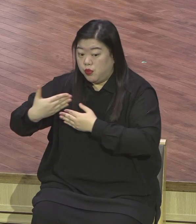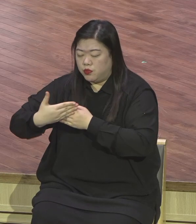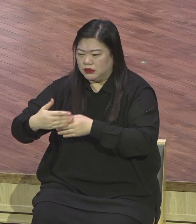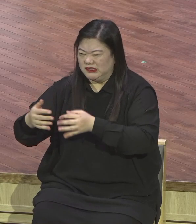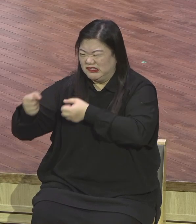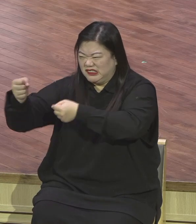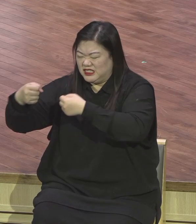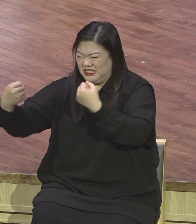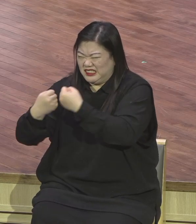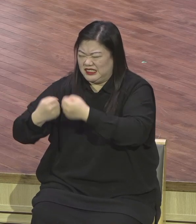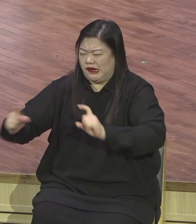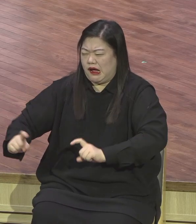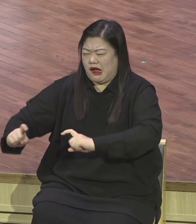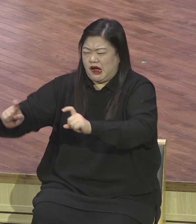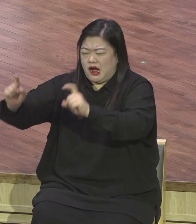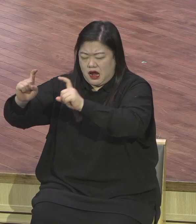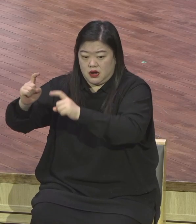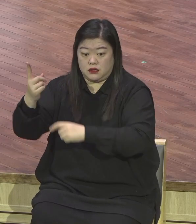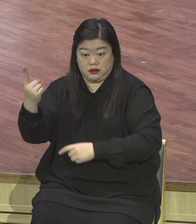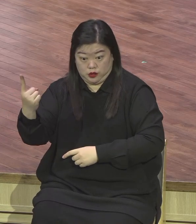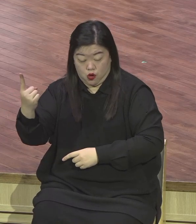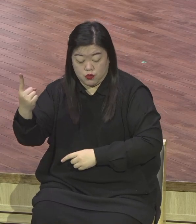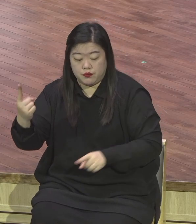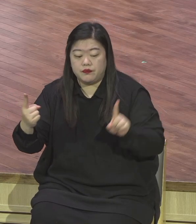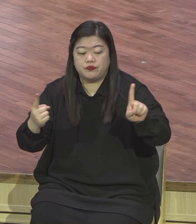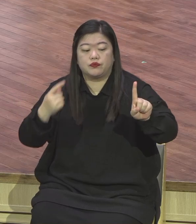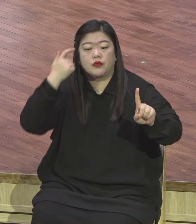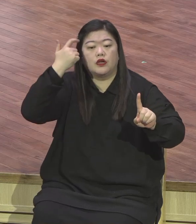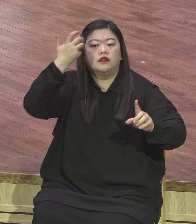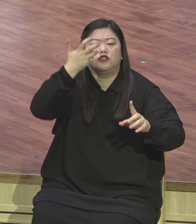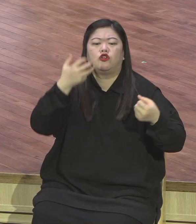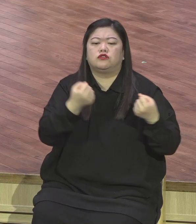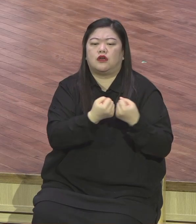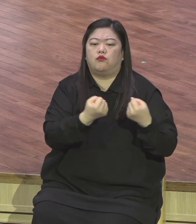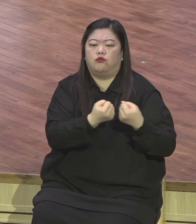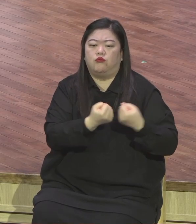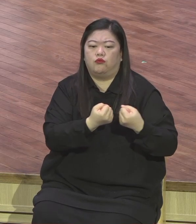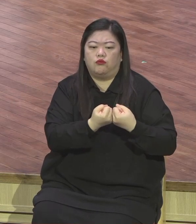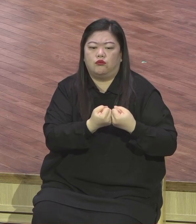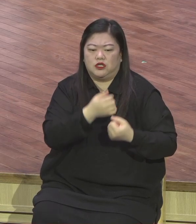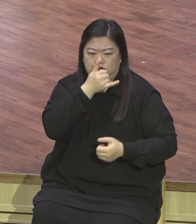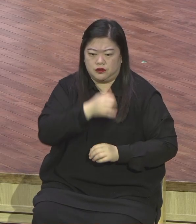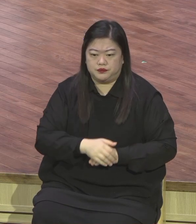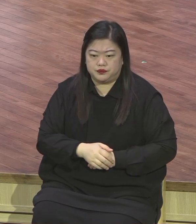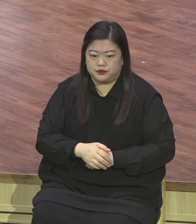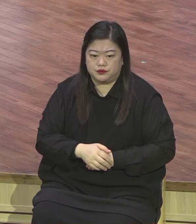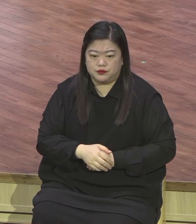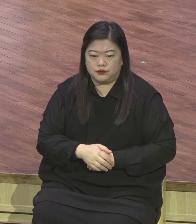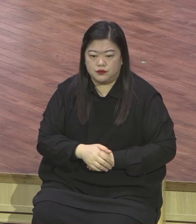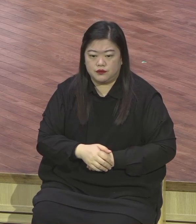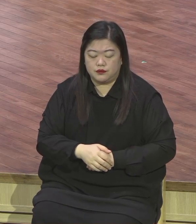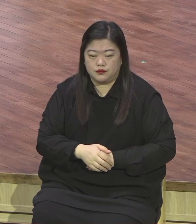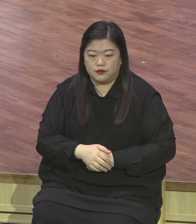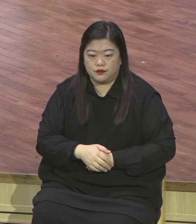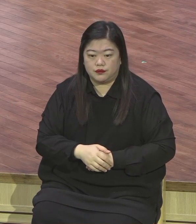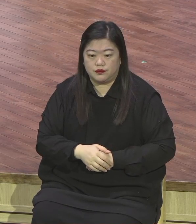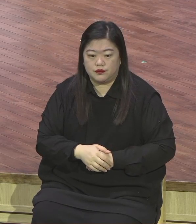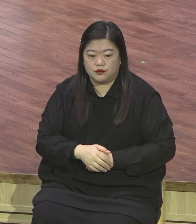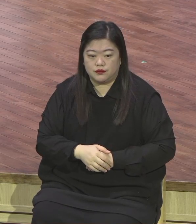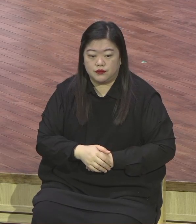다 영적 싸움을 싸워야 합니다. 영적 싸움. 마치 집안 식구가 내 원수다라는